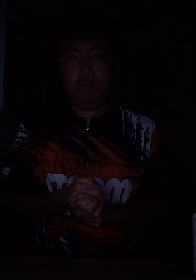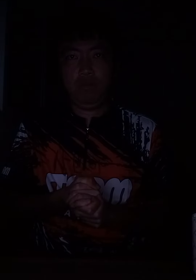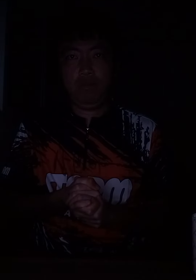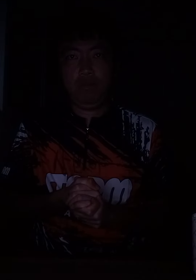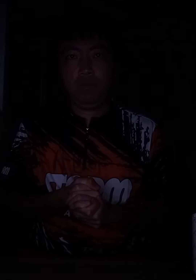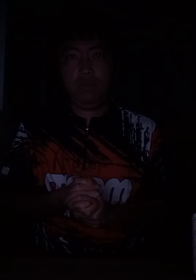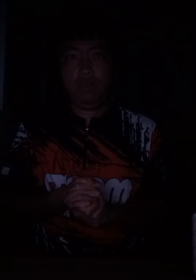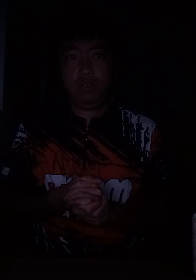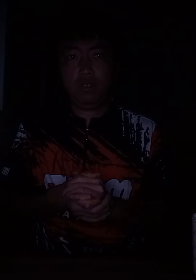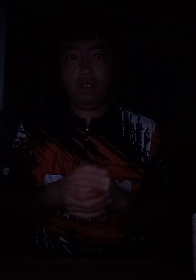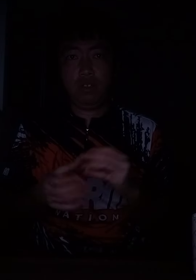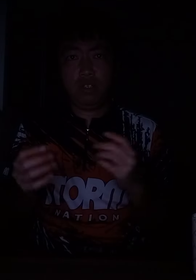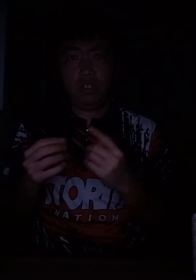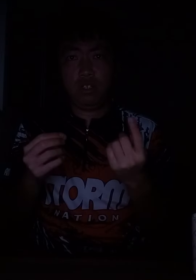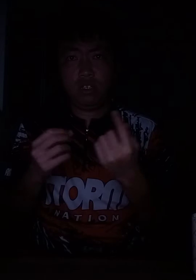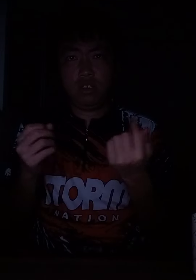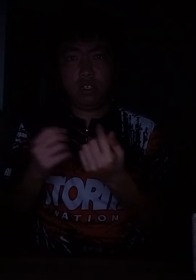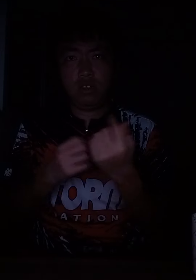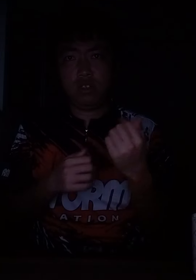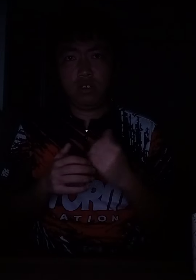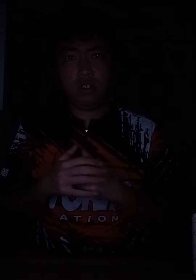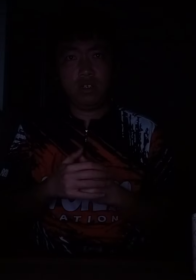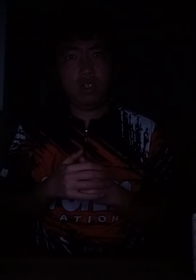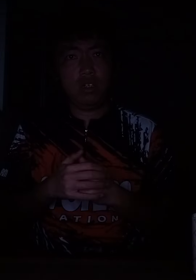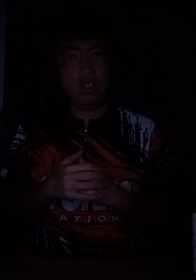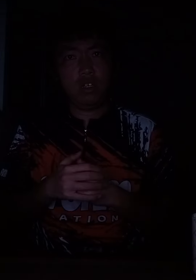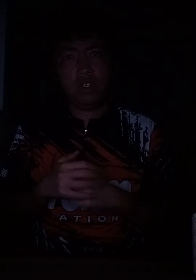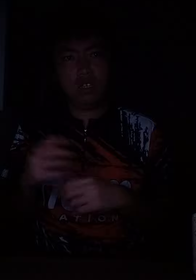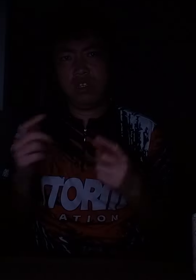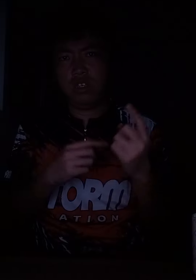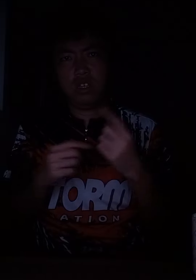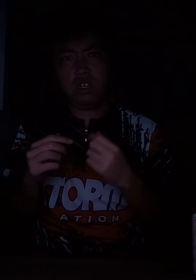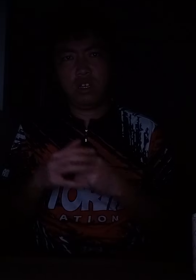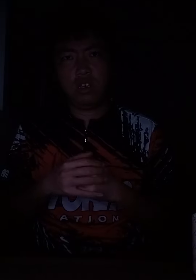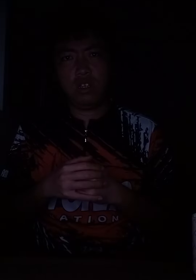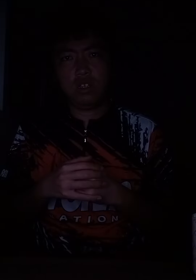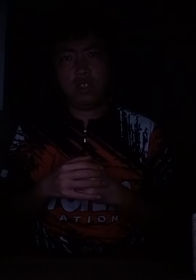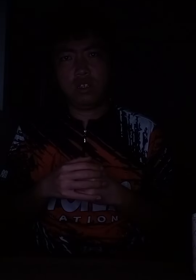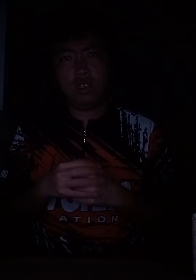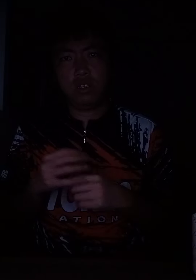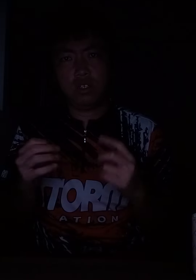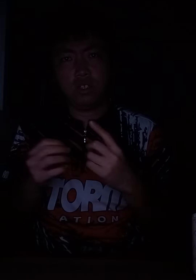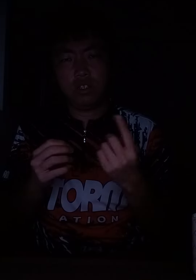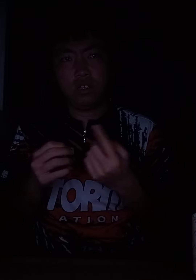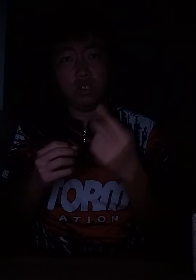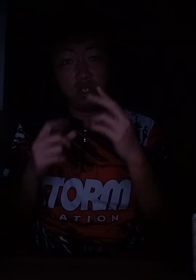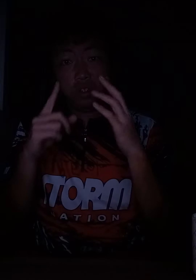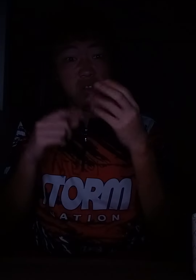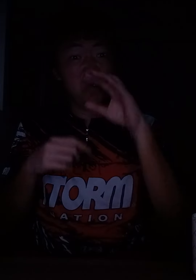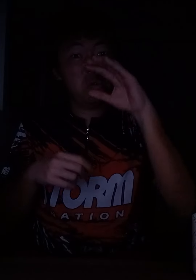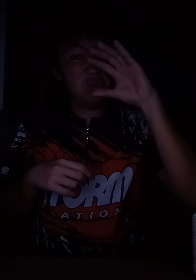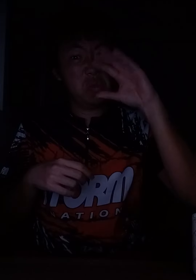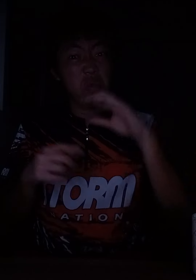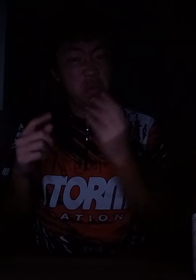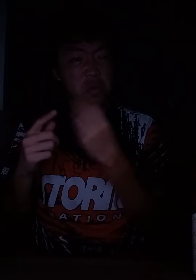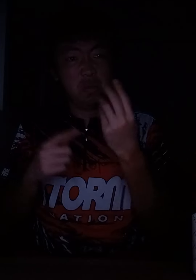하겠습니다. 예, 유시영 앵커가 전해드렸습니다만 참 기가 막힌데요. 예? 근데 소주를 7병 먹었다. 근데 침을 뱉은